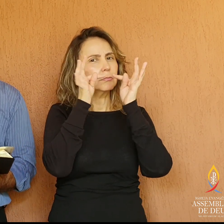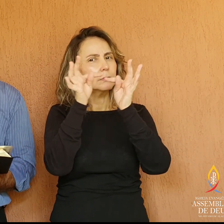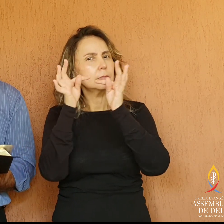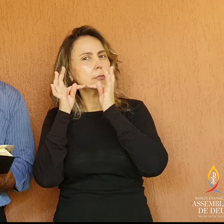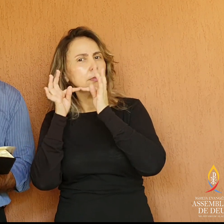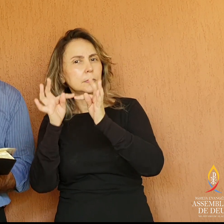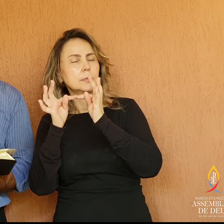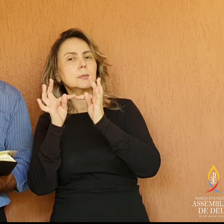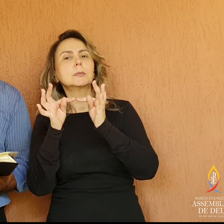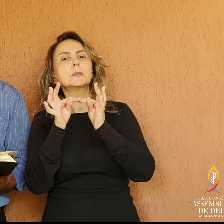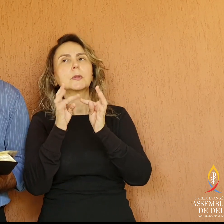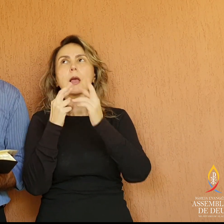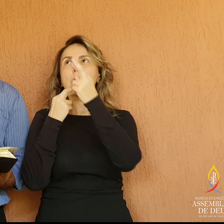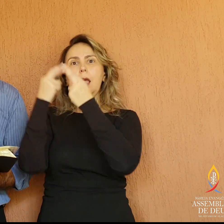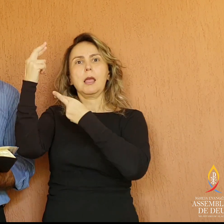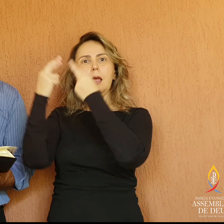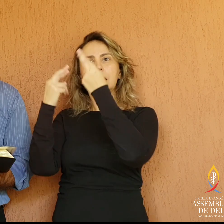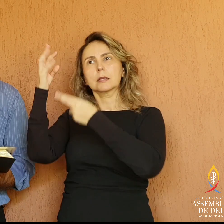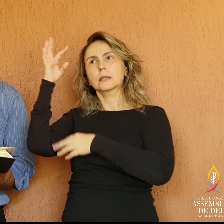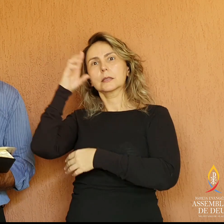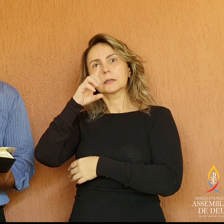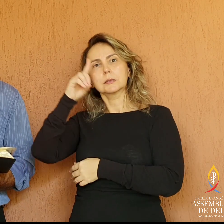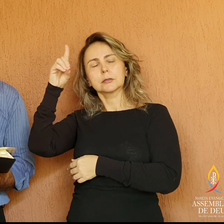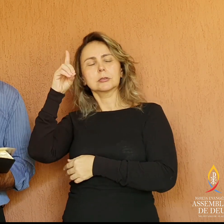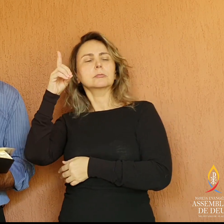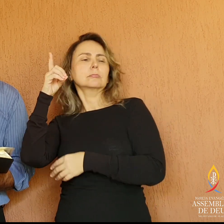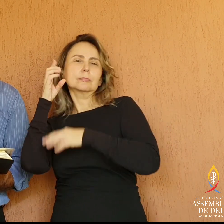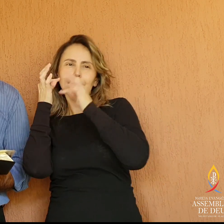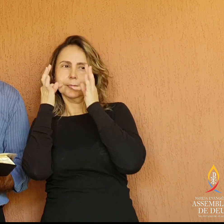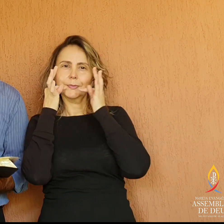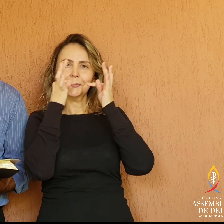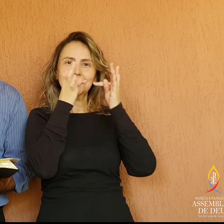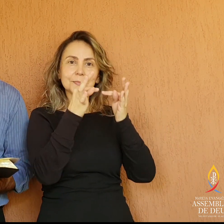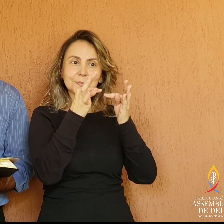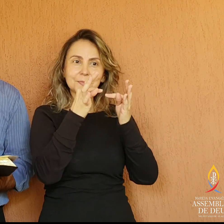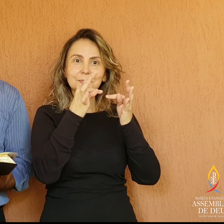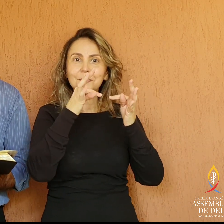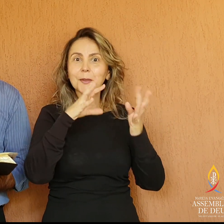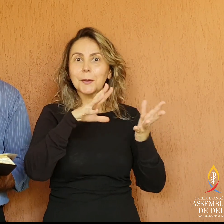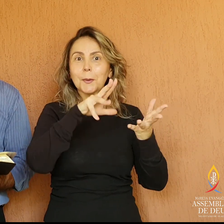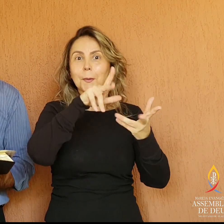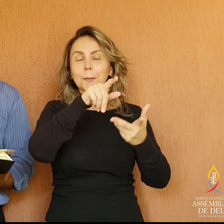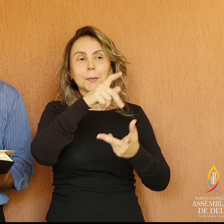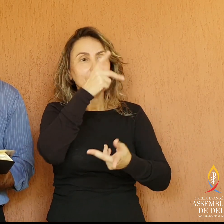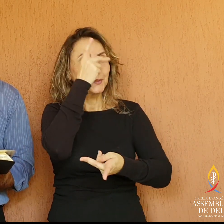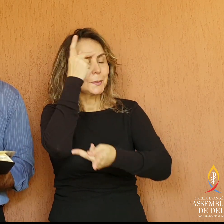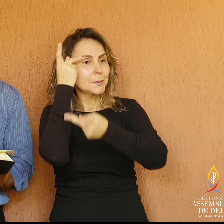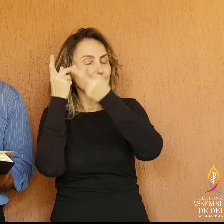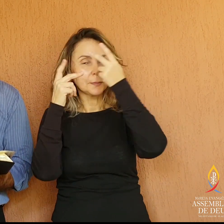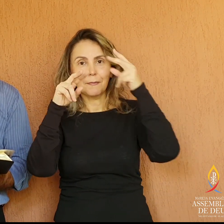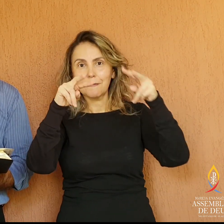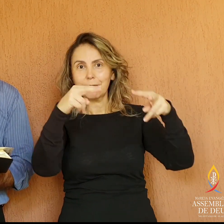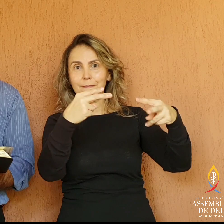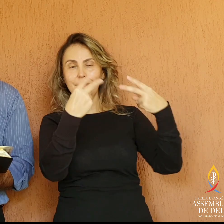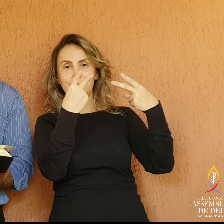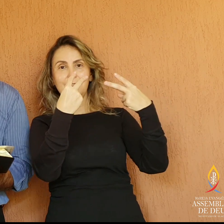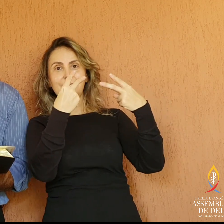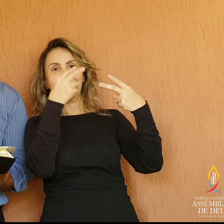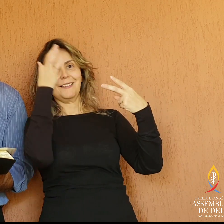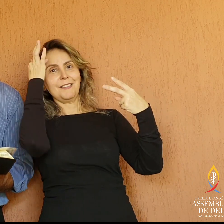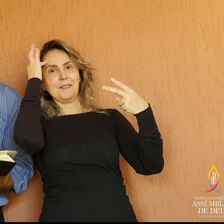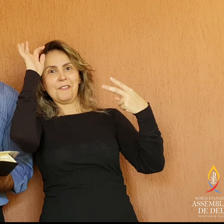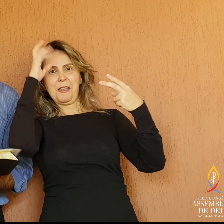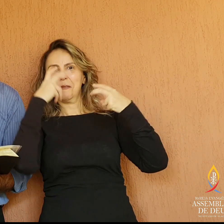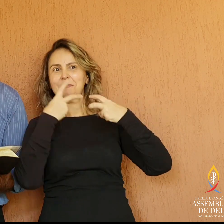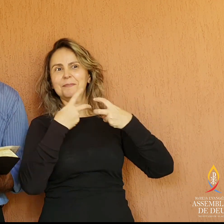nossa relação com Deus. Tudo isso vai fazer com que o mundo veja a nossa fé. E ela precisa